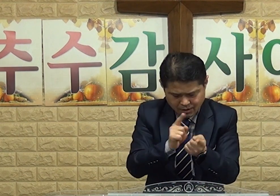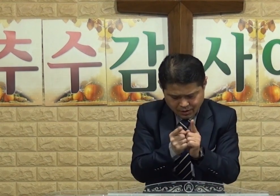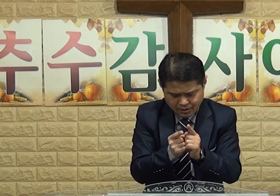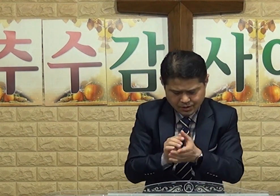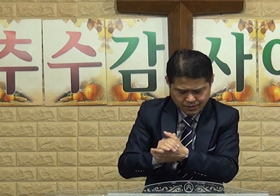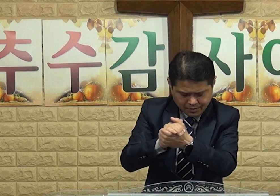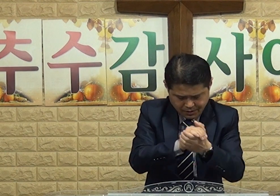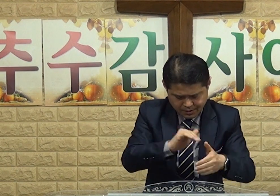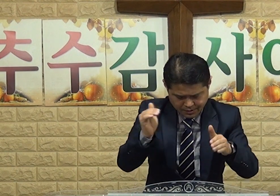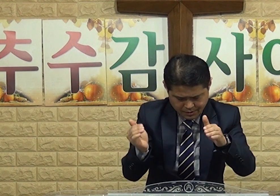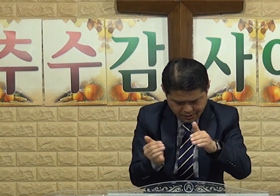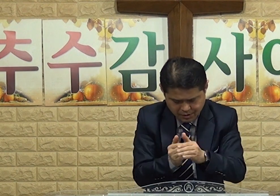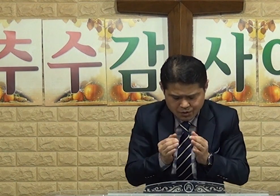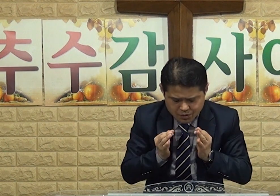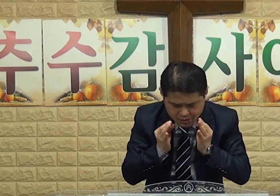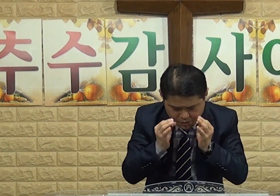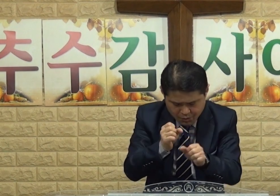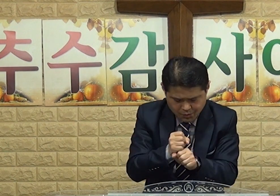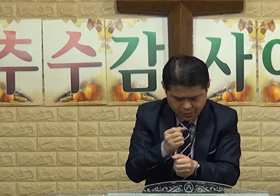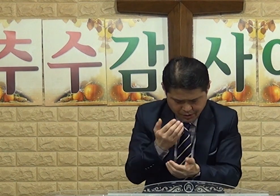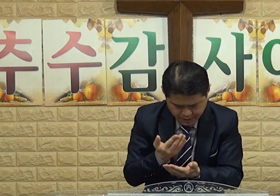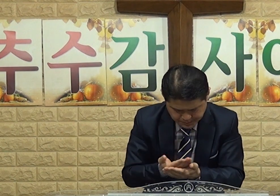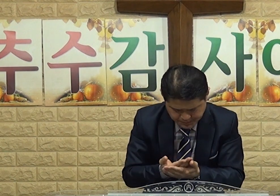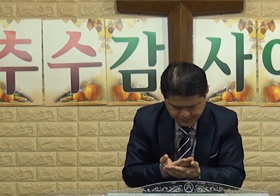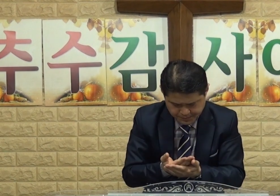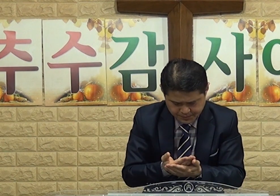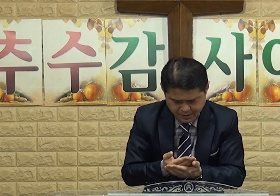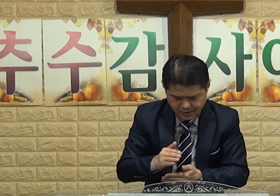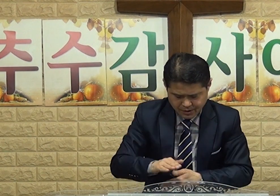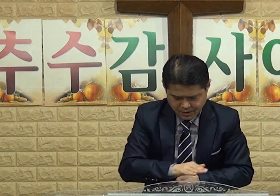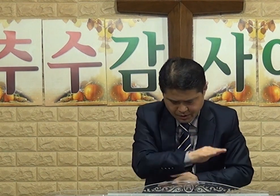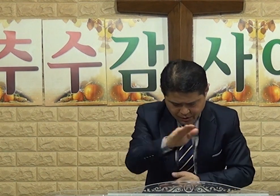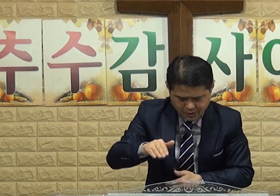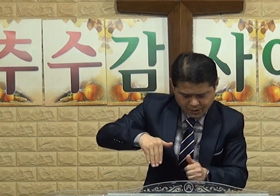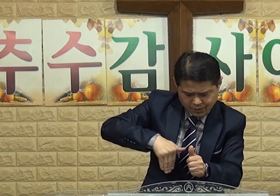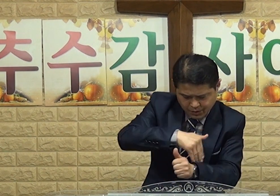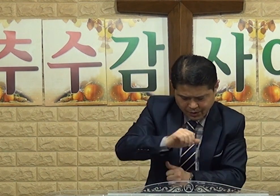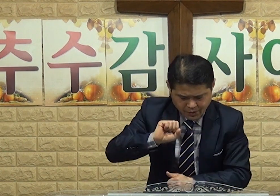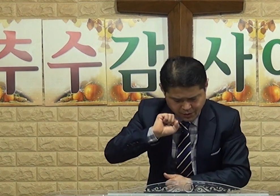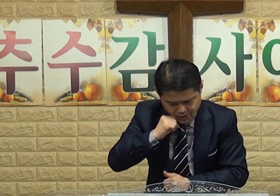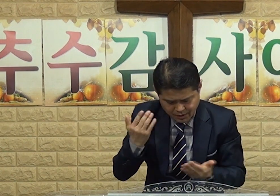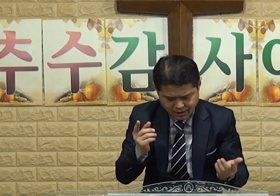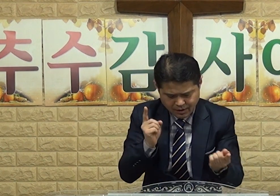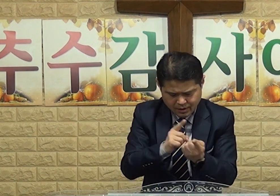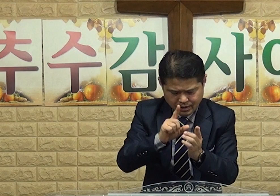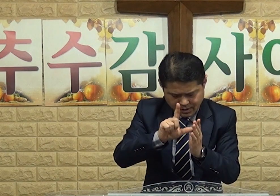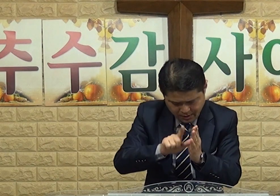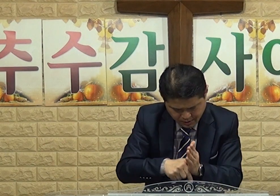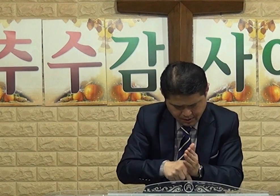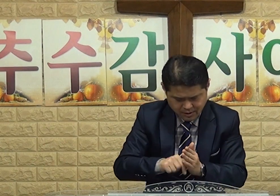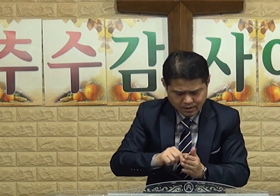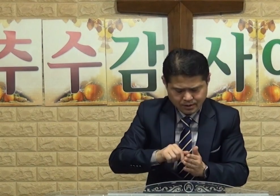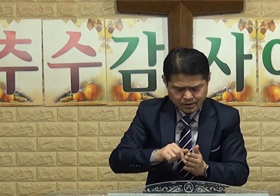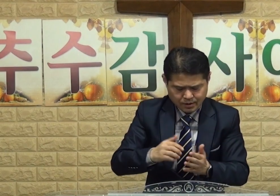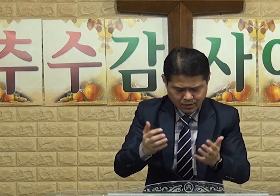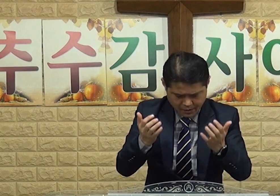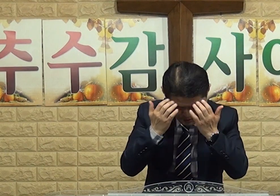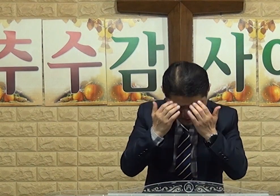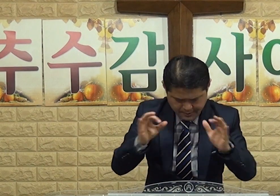믿음의 사랑으로 서로 중보기도로 아버지의 뜻을 이룰 수 있게 하여 주옵소서. 우리가 어떤 상황이든